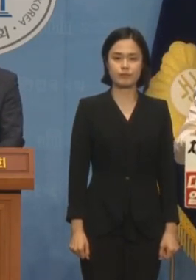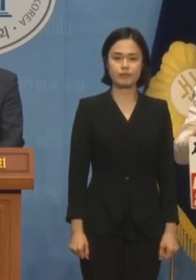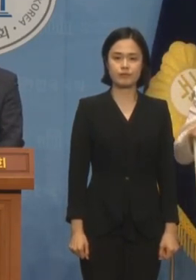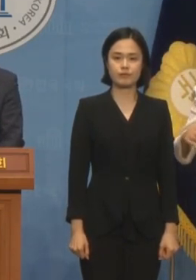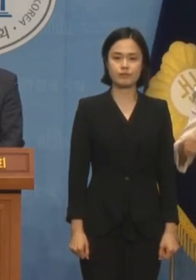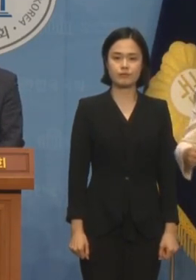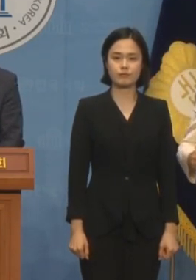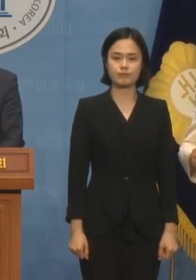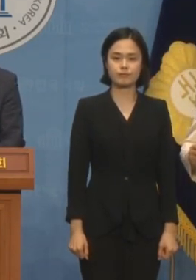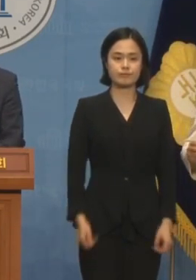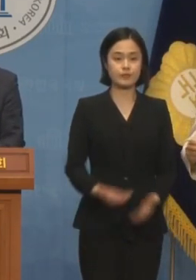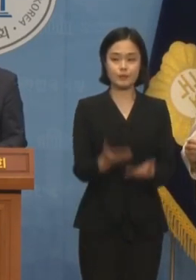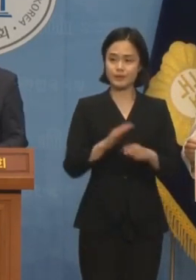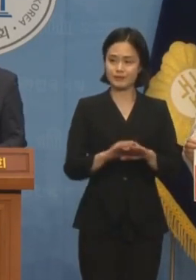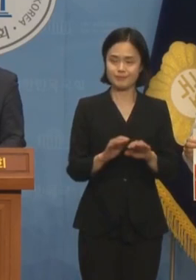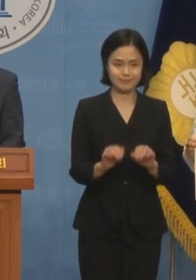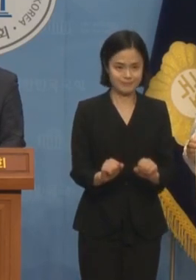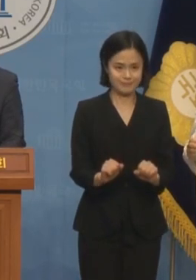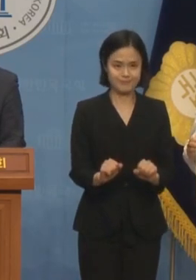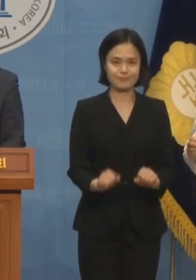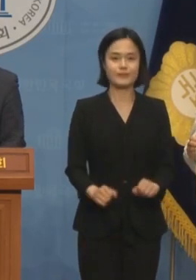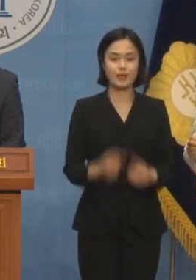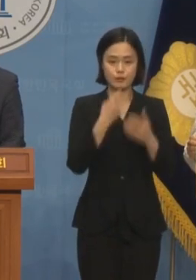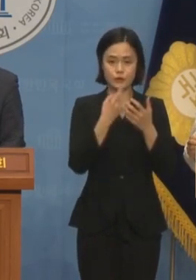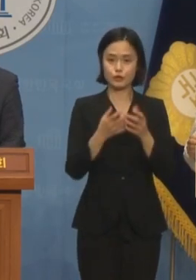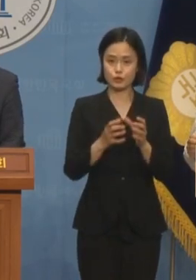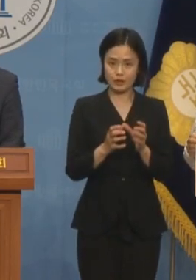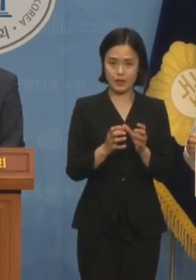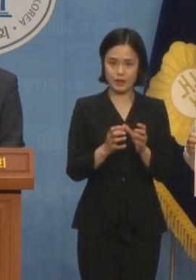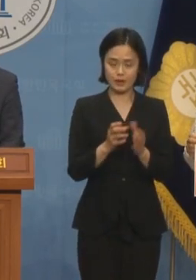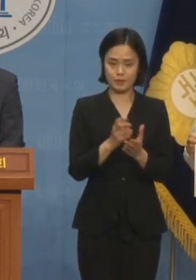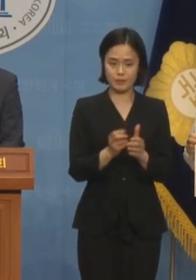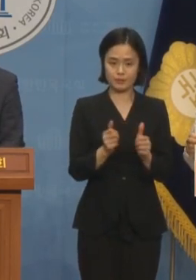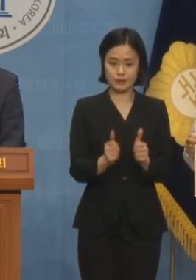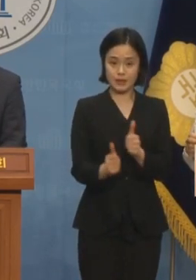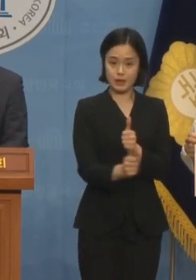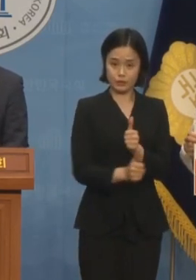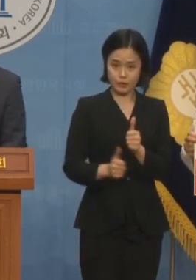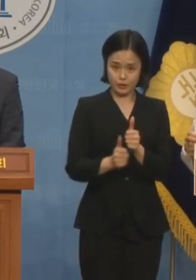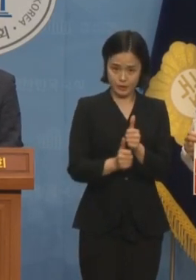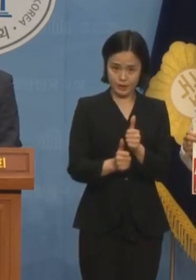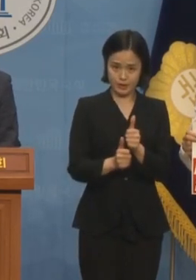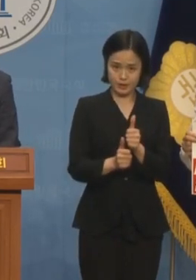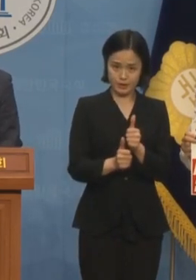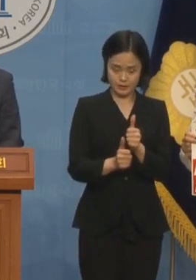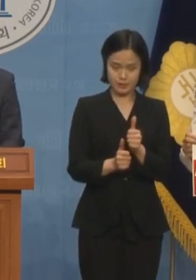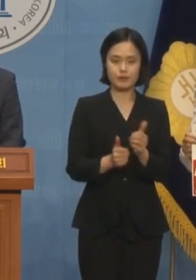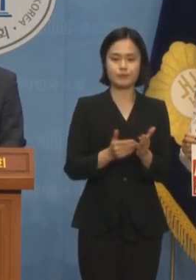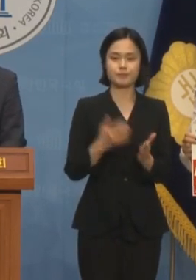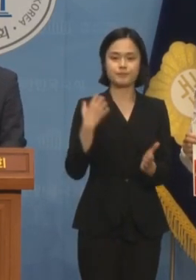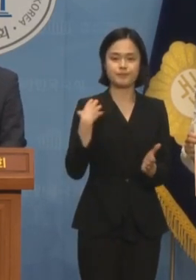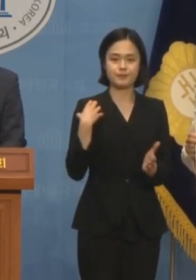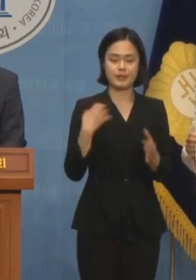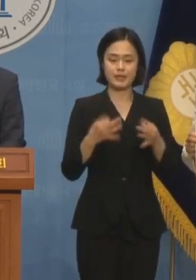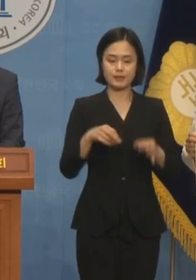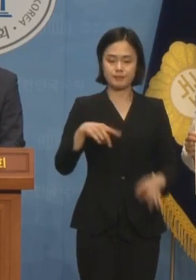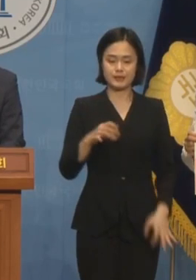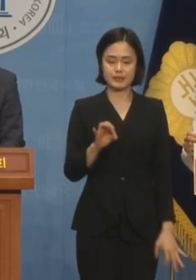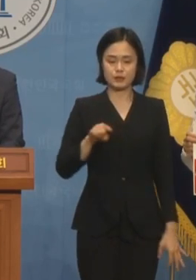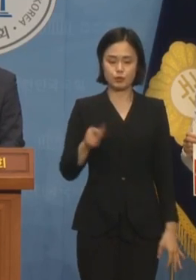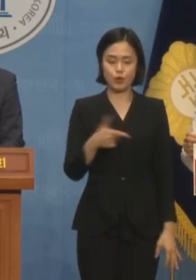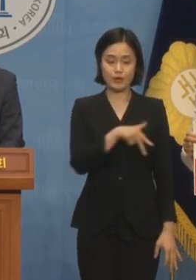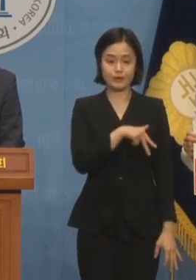예, 언론인 여러분 안녕하십니까. 민주당 법사위 간사를 맡고 있는 김승원 의원입니다.